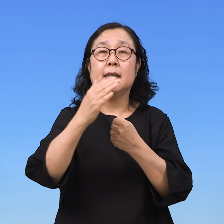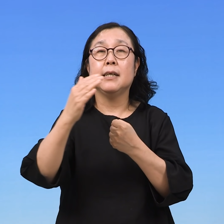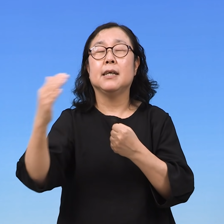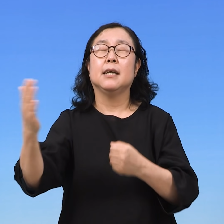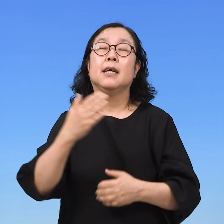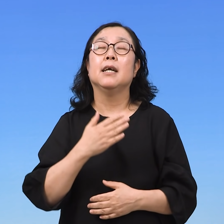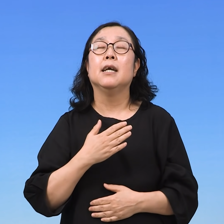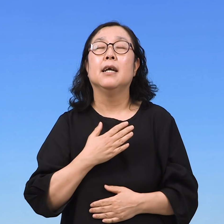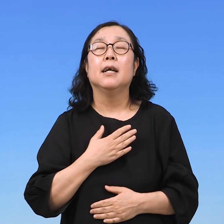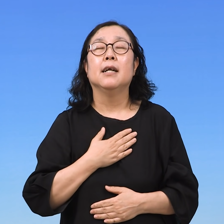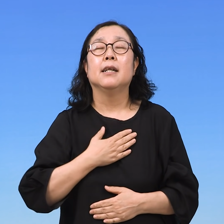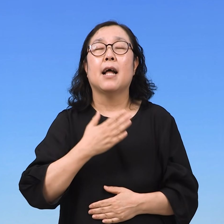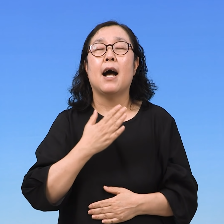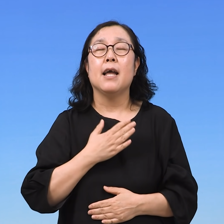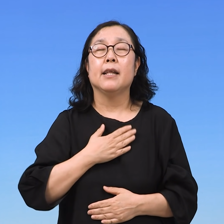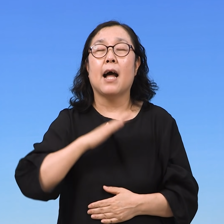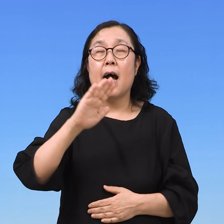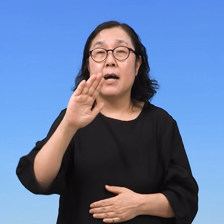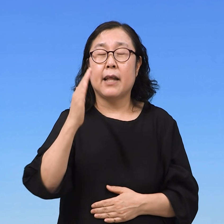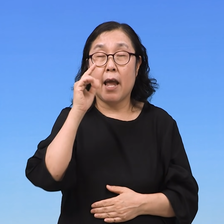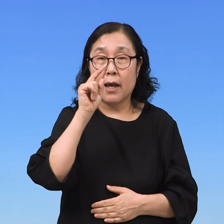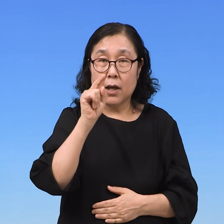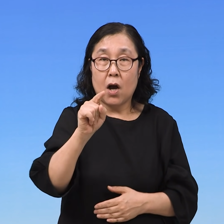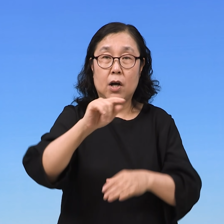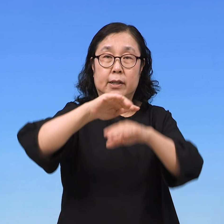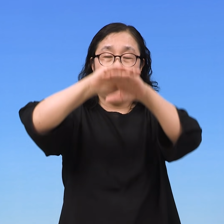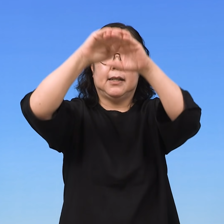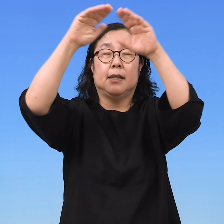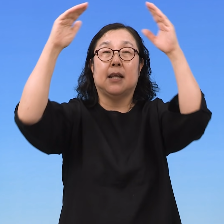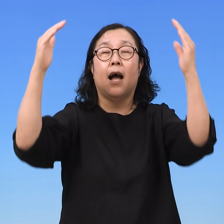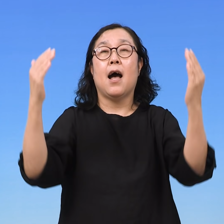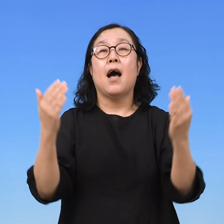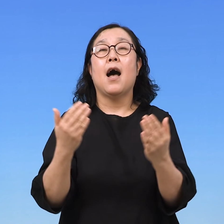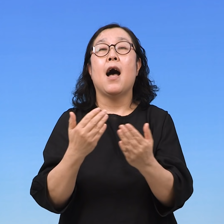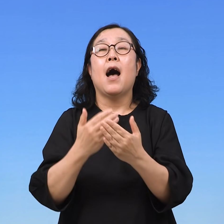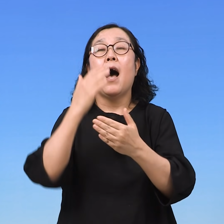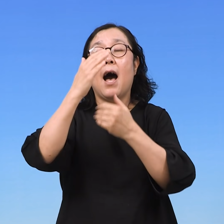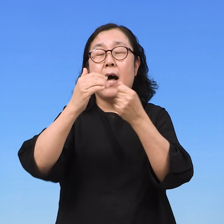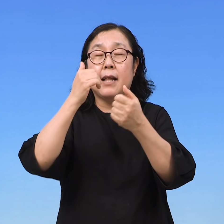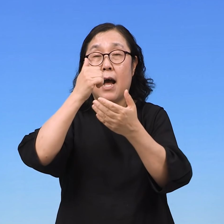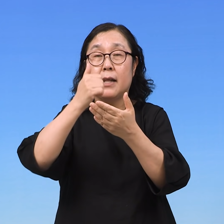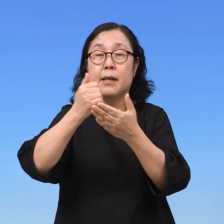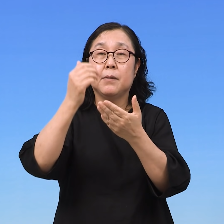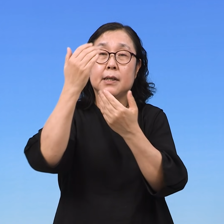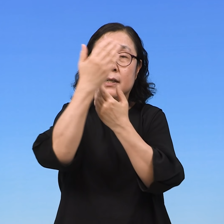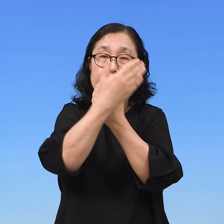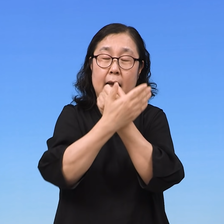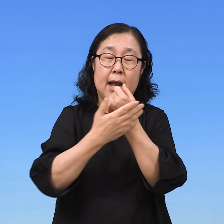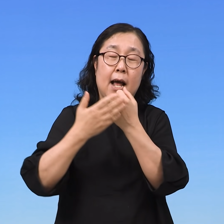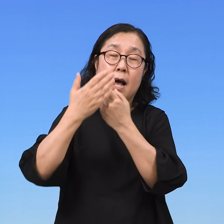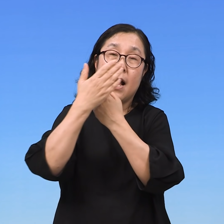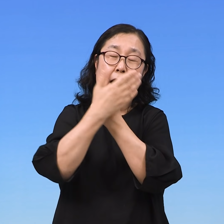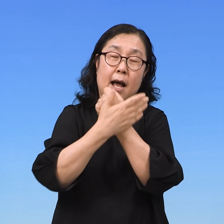우리 인생의 마지막 이 한마디, 나의 나 된 것은 다 하나님 은혜라.